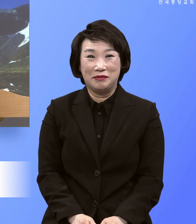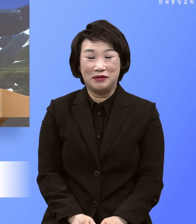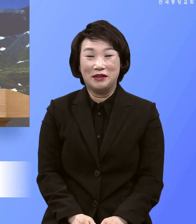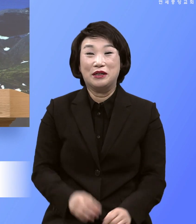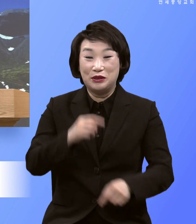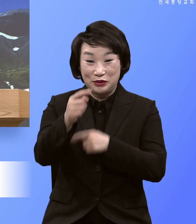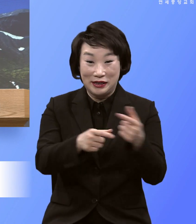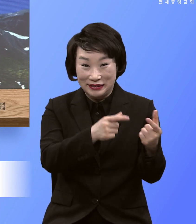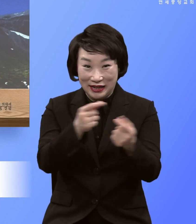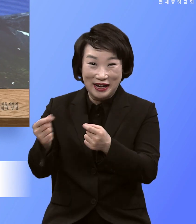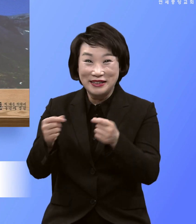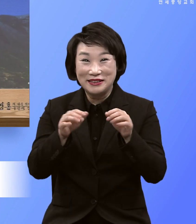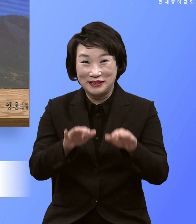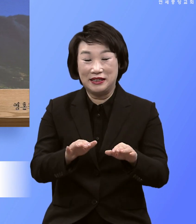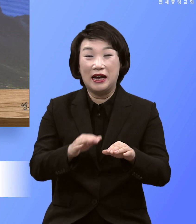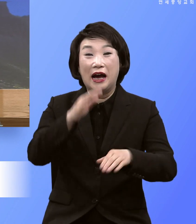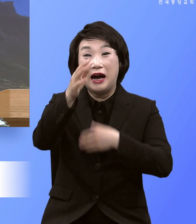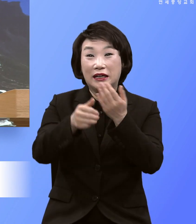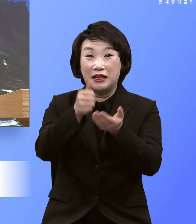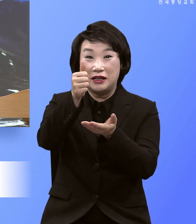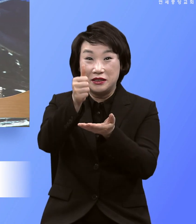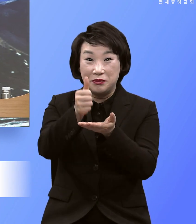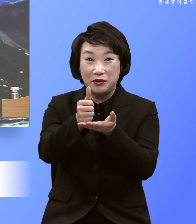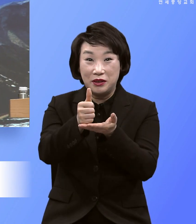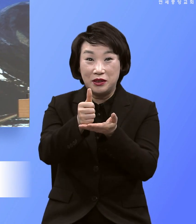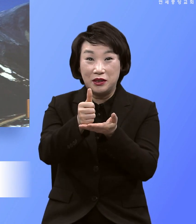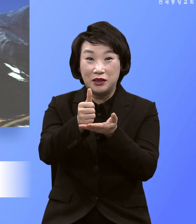다 같이 따라옵시다. 하나님을